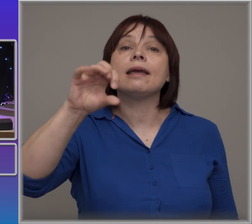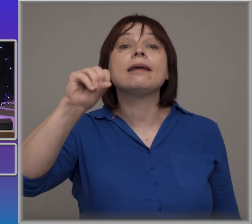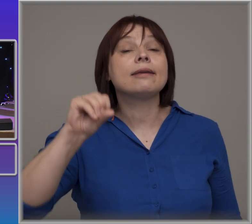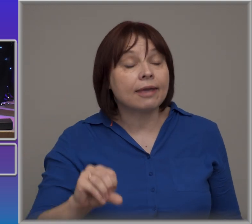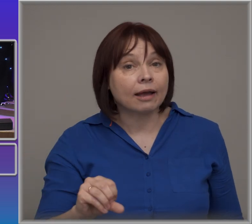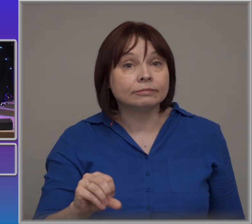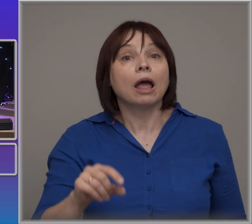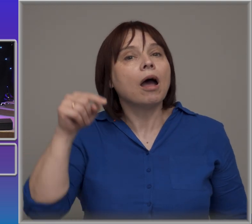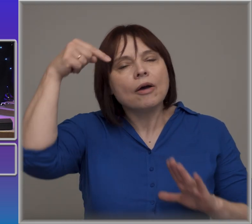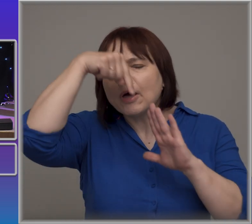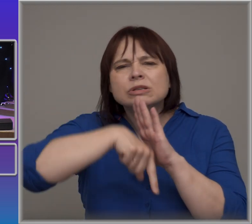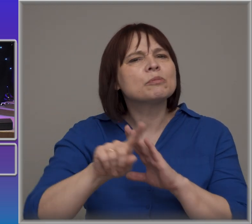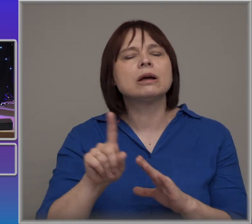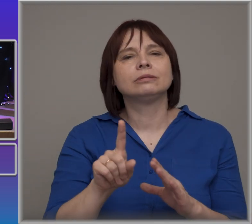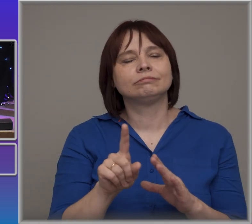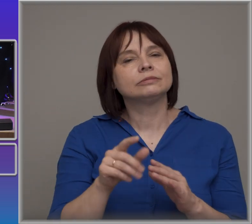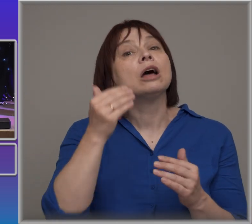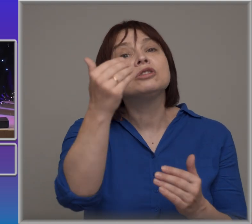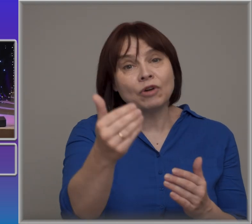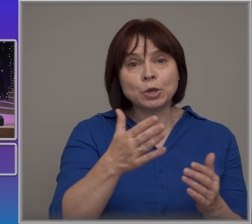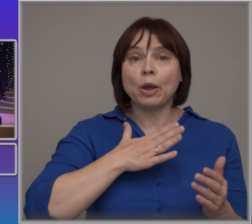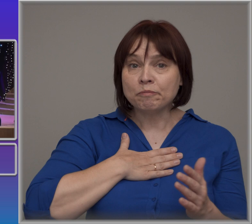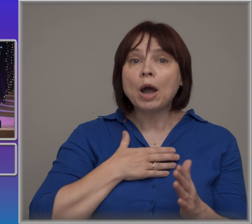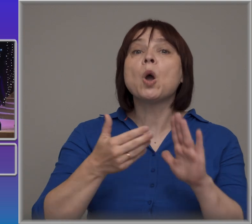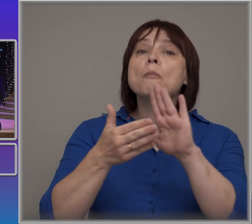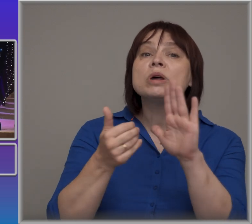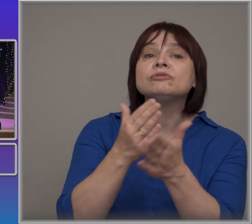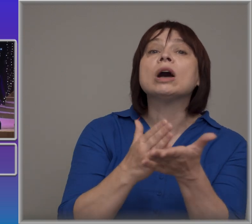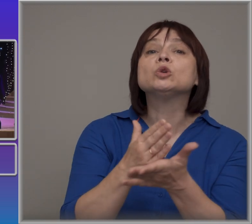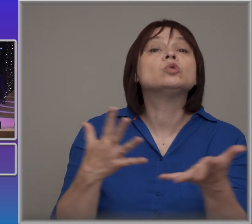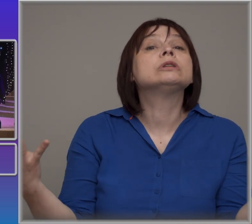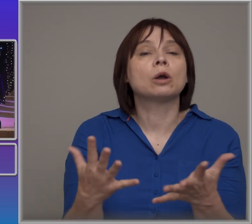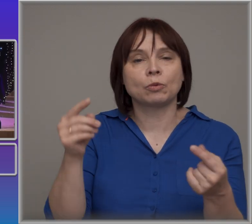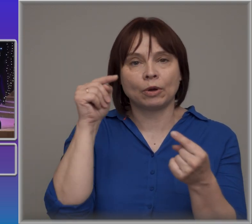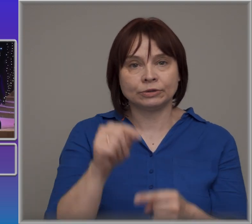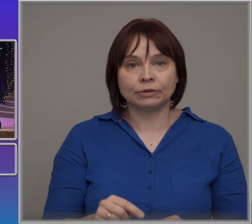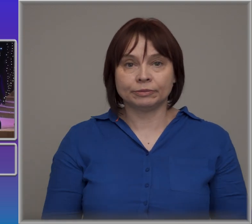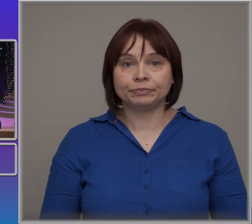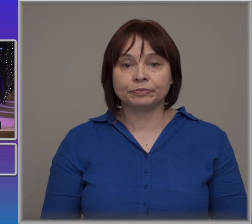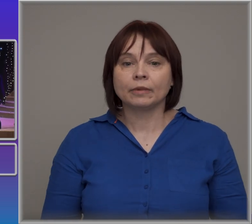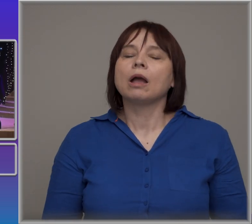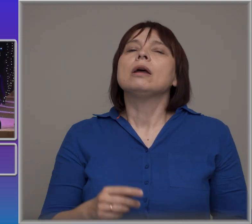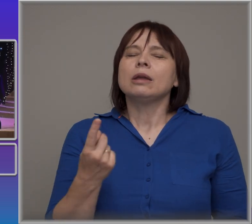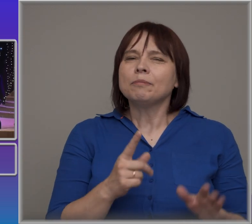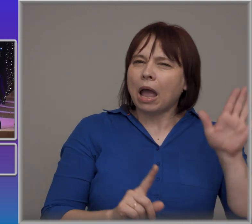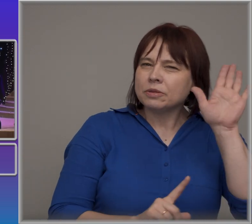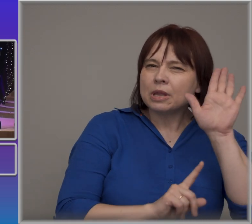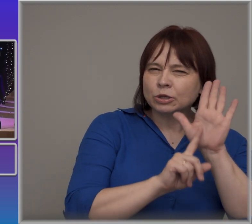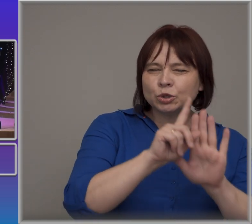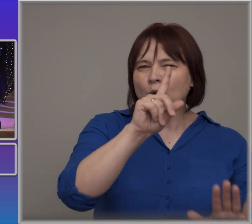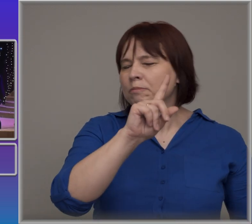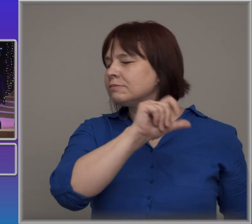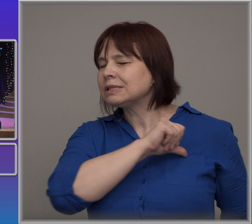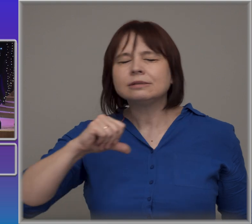которое пастора церкви нашей, они определили, это в контексте темы призвания. И